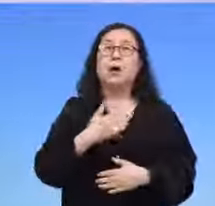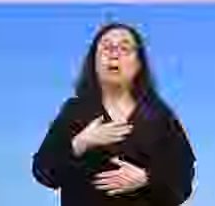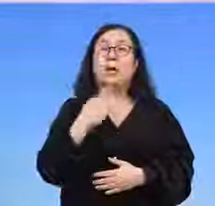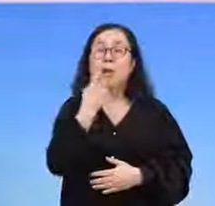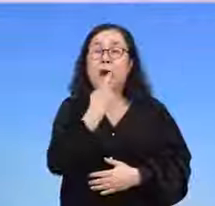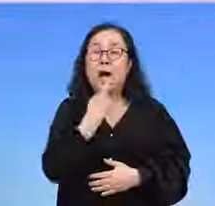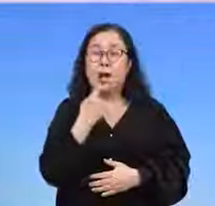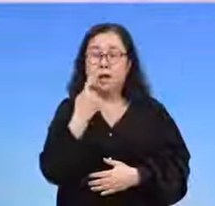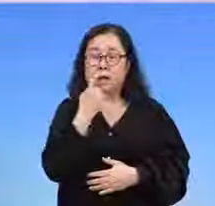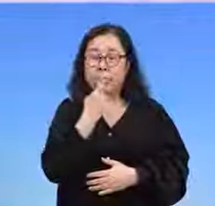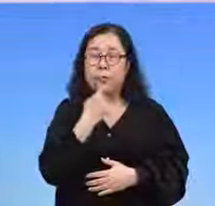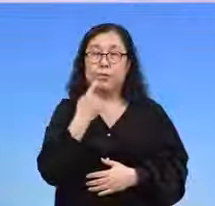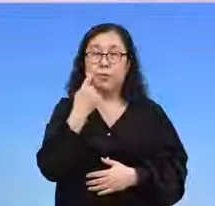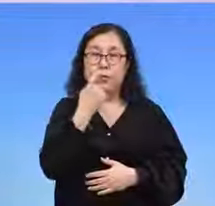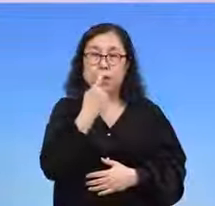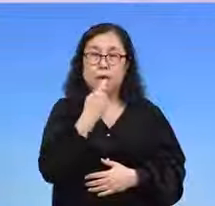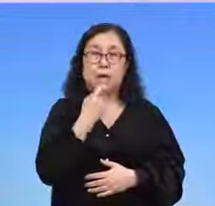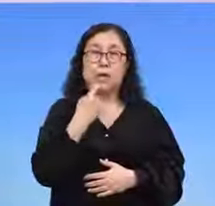나의 입술이